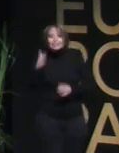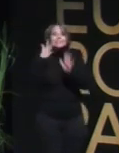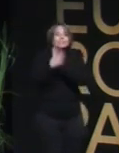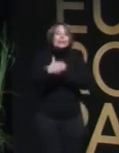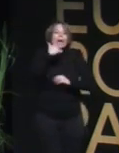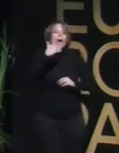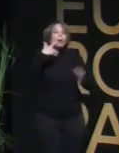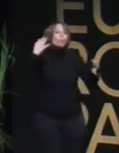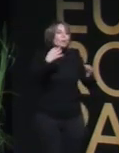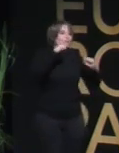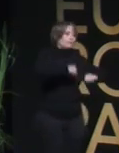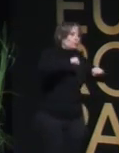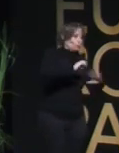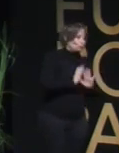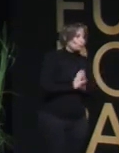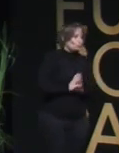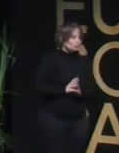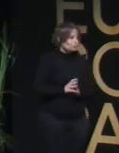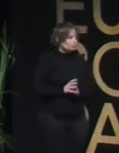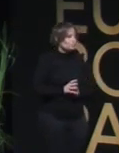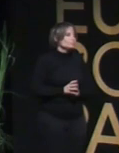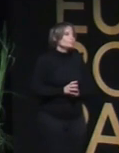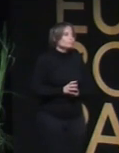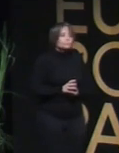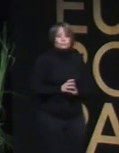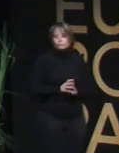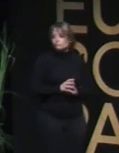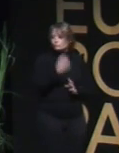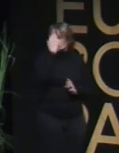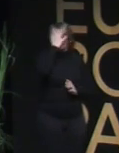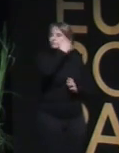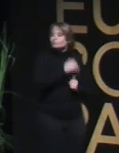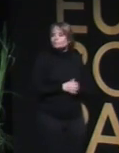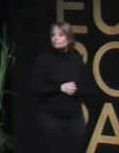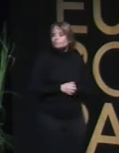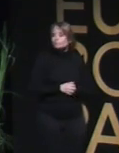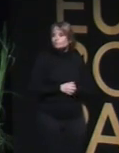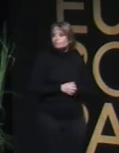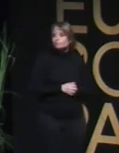pasa a los adultos. ¿De acuerdo?